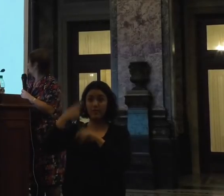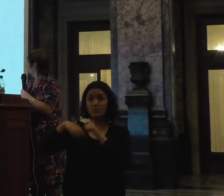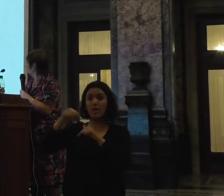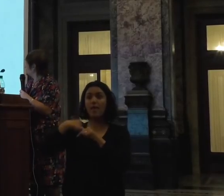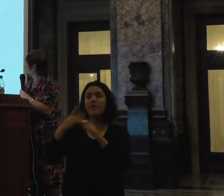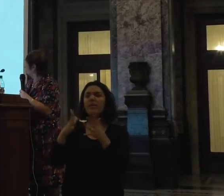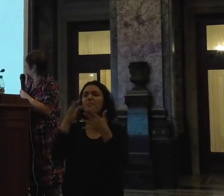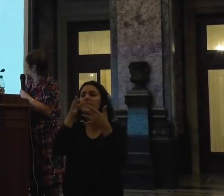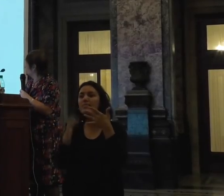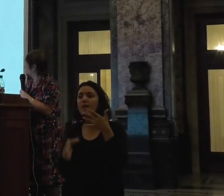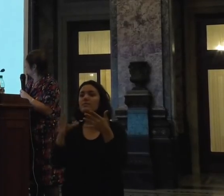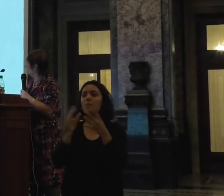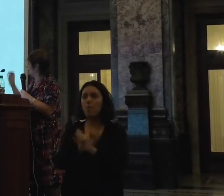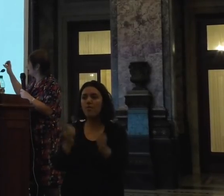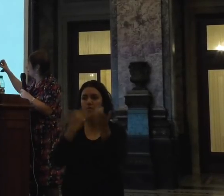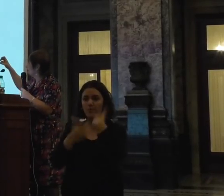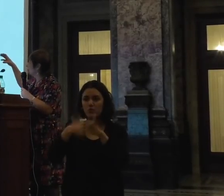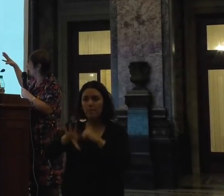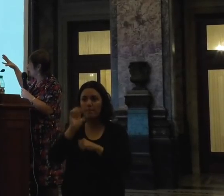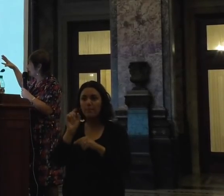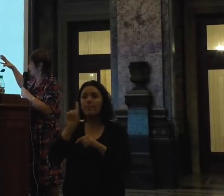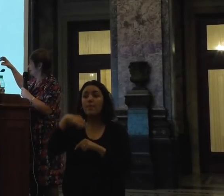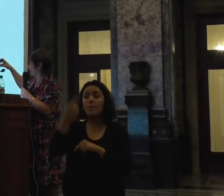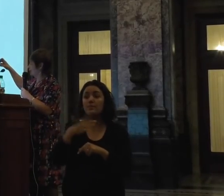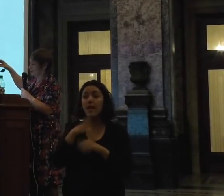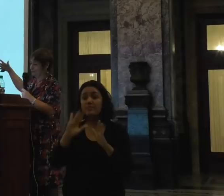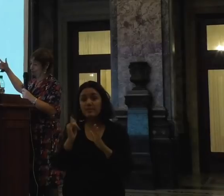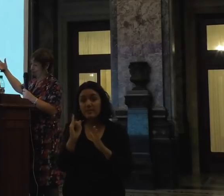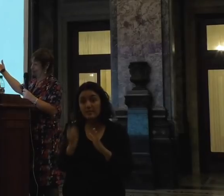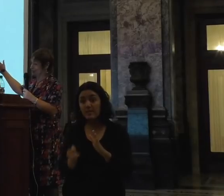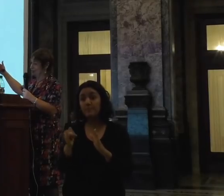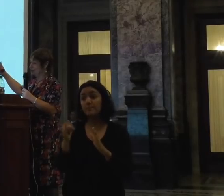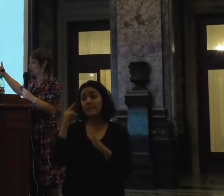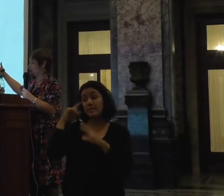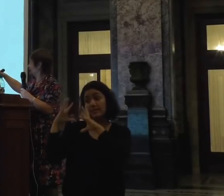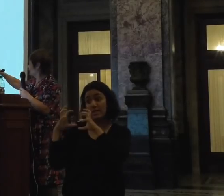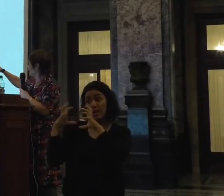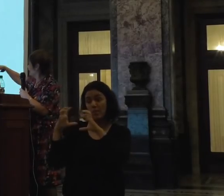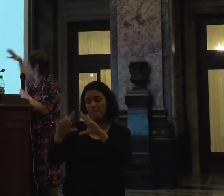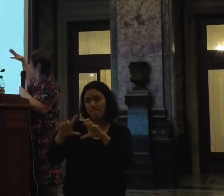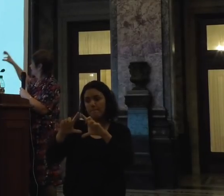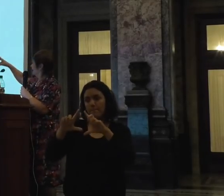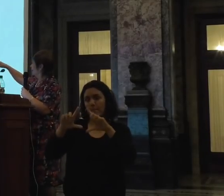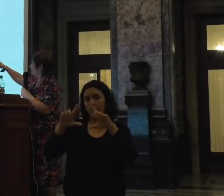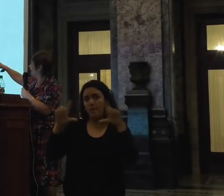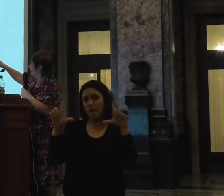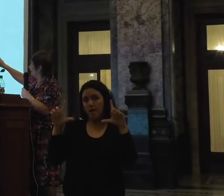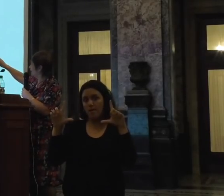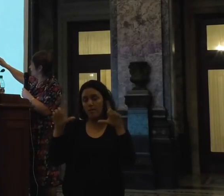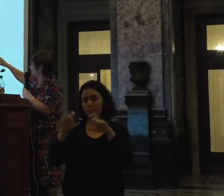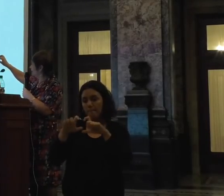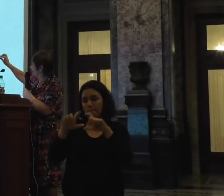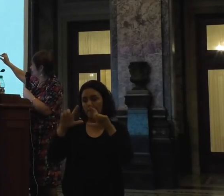información. Y después lo que vamos a hacer es inflar el cerebro, so to speak, o sea, para